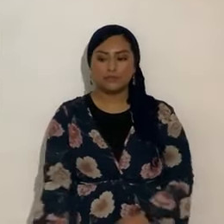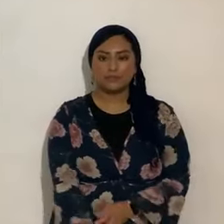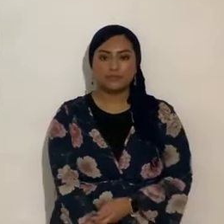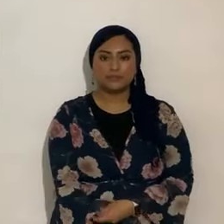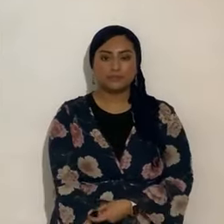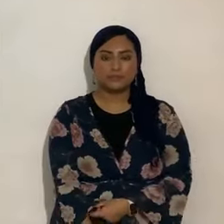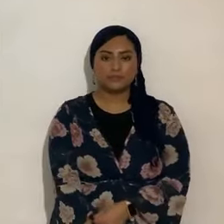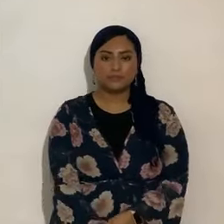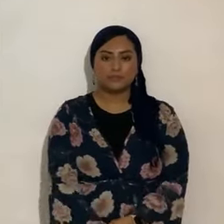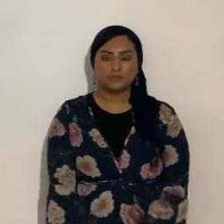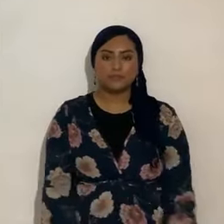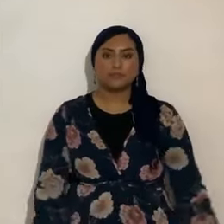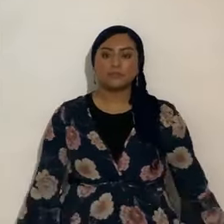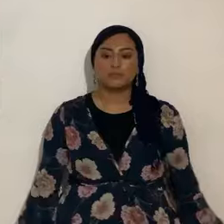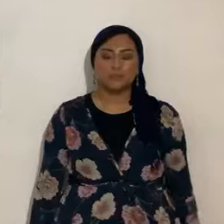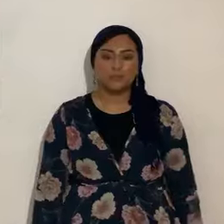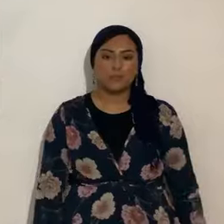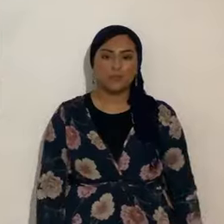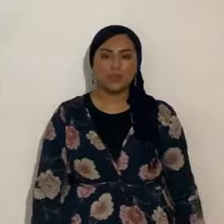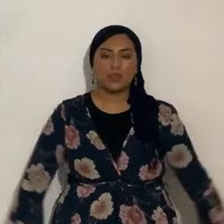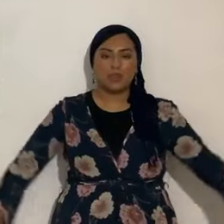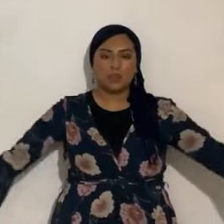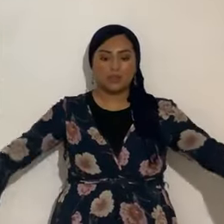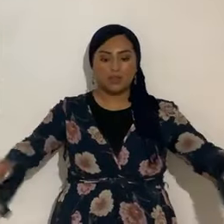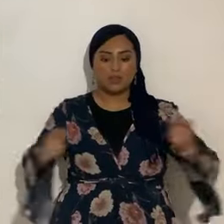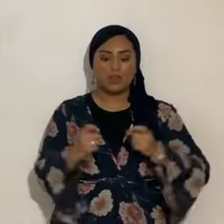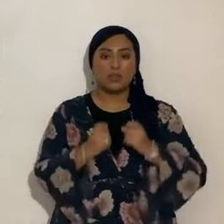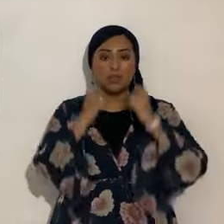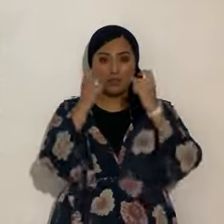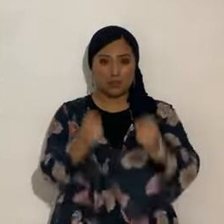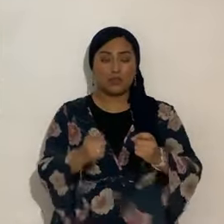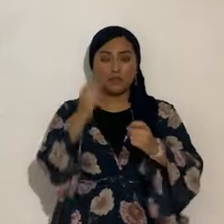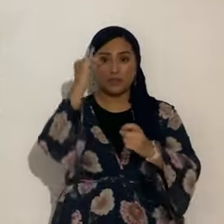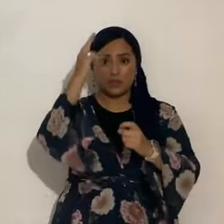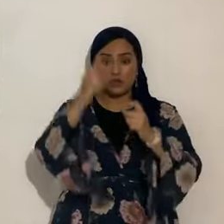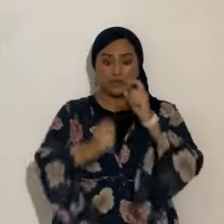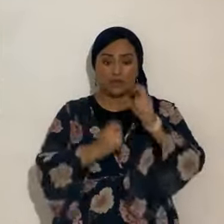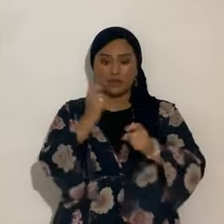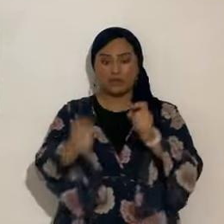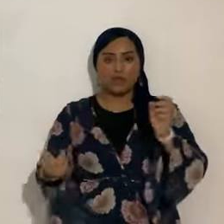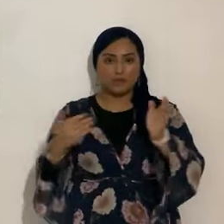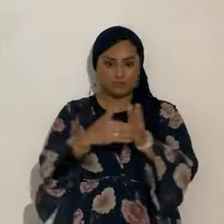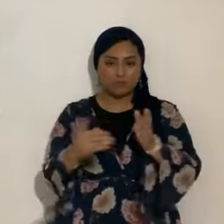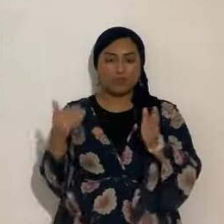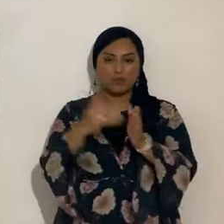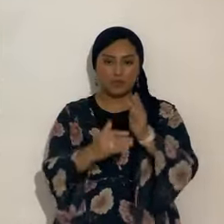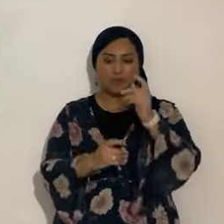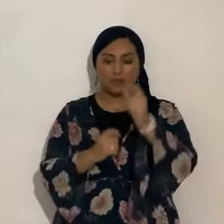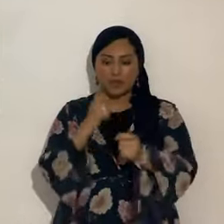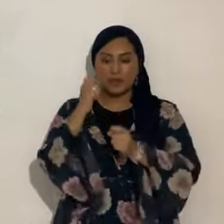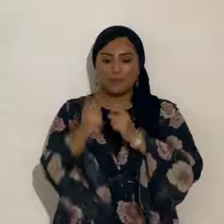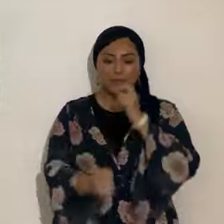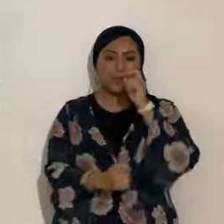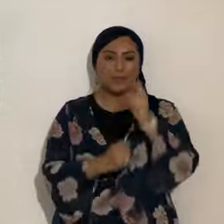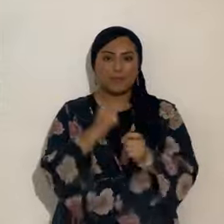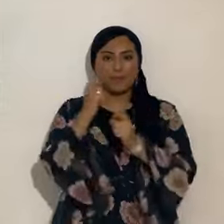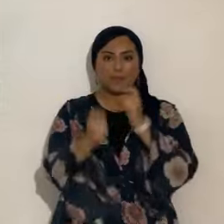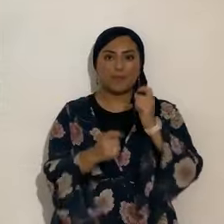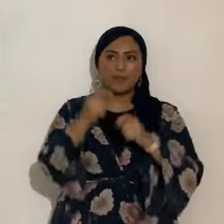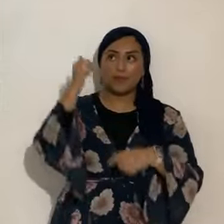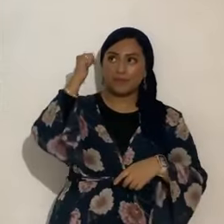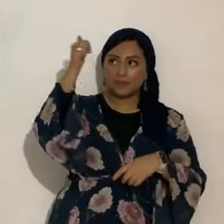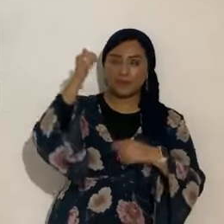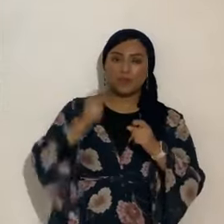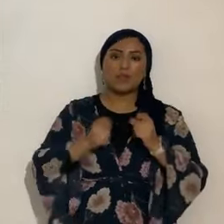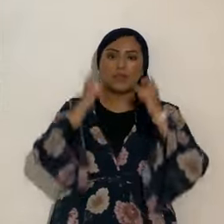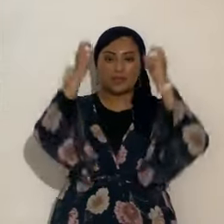HaKodesh. Entonces, el don o los dones que da el Eterno son constantes, porque Él mismo los